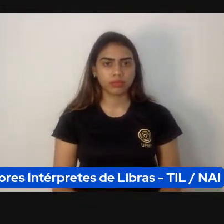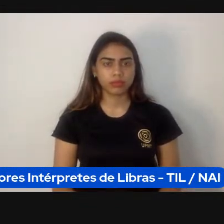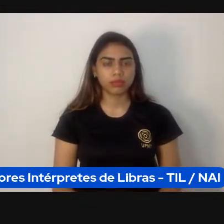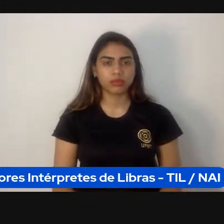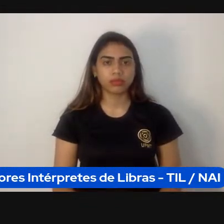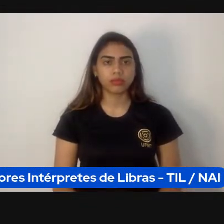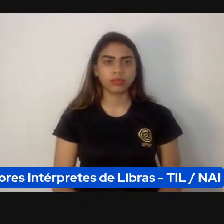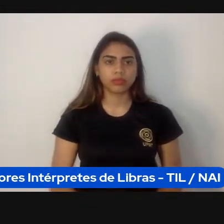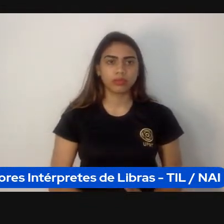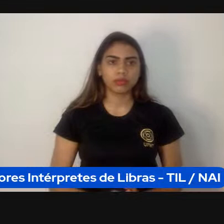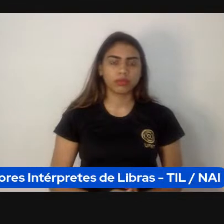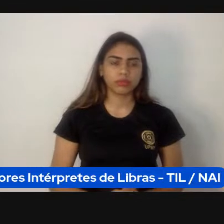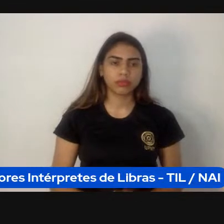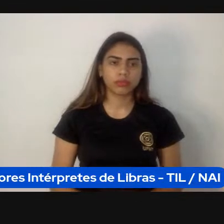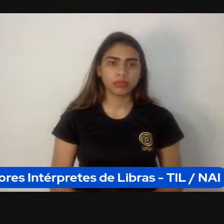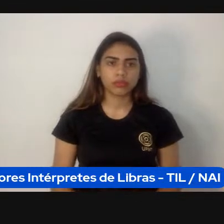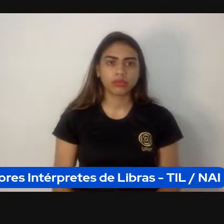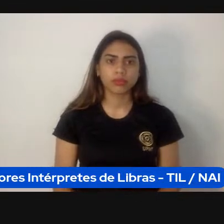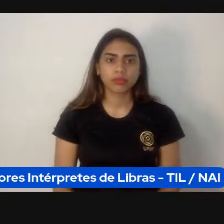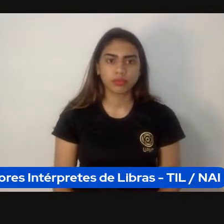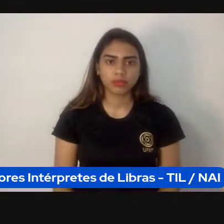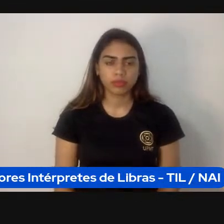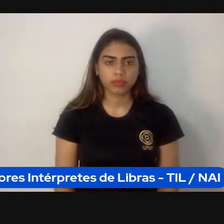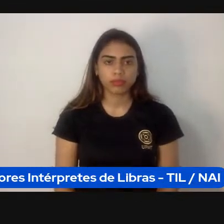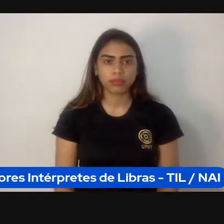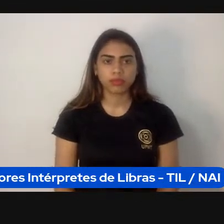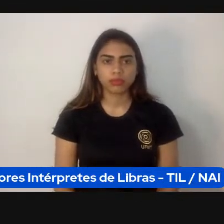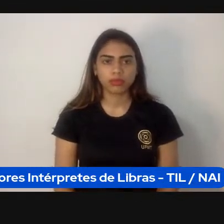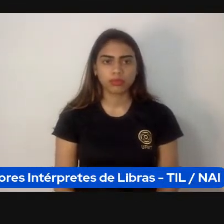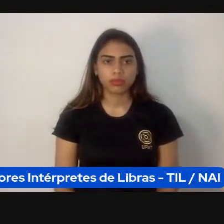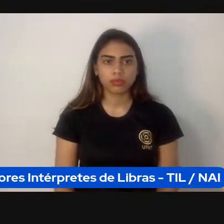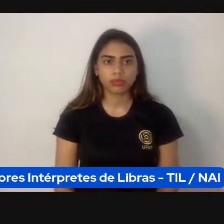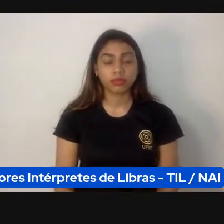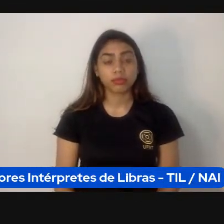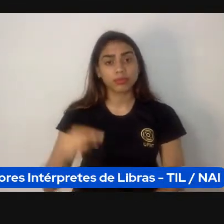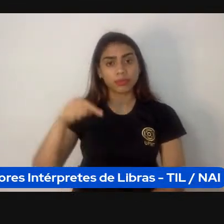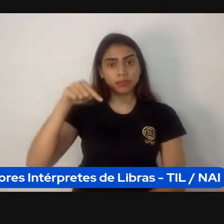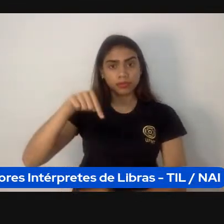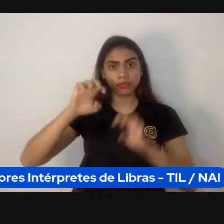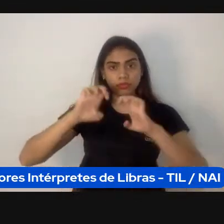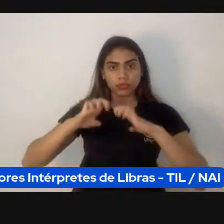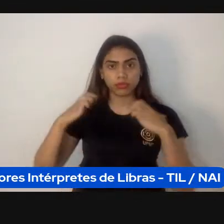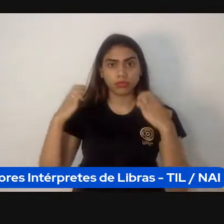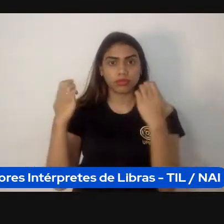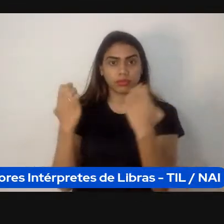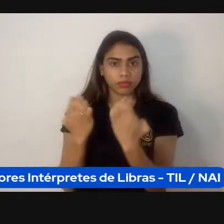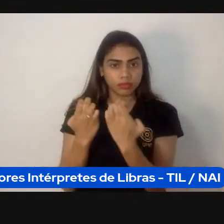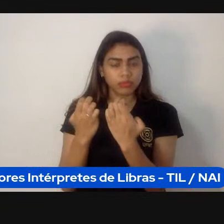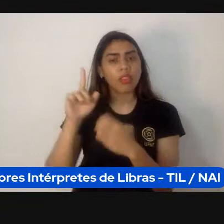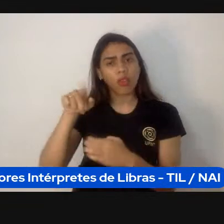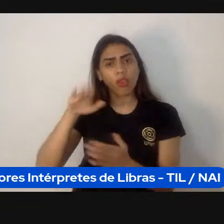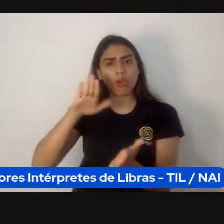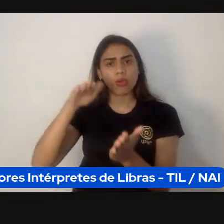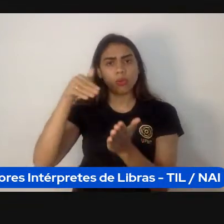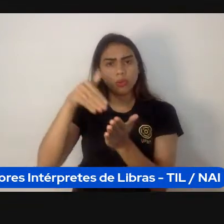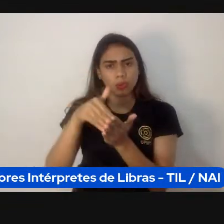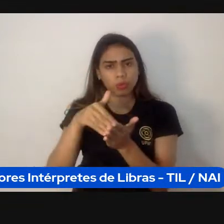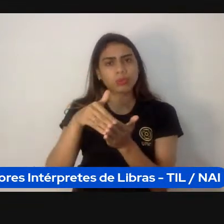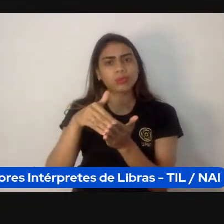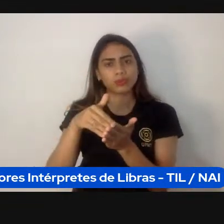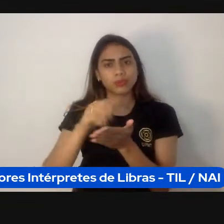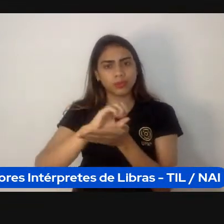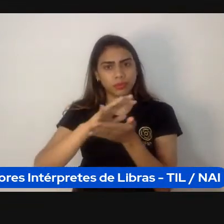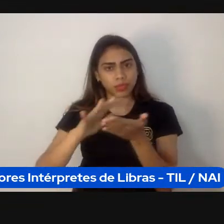propiciem trocas e experiências estudantis. Esse evento é a última atividade que estamos realizando pelo projeto,